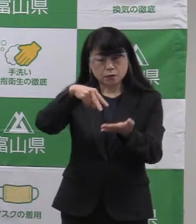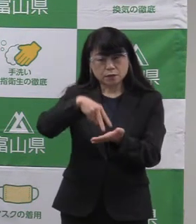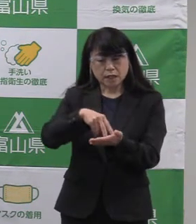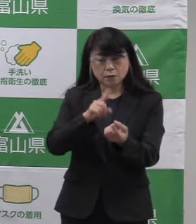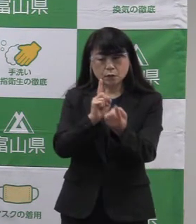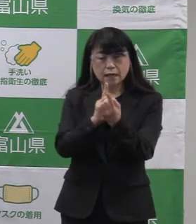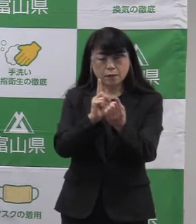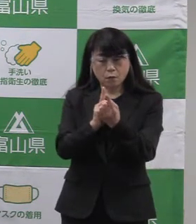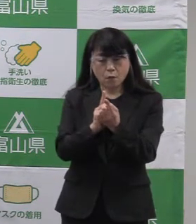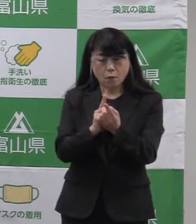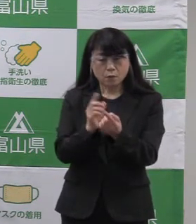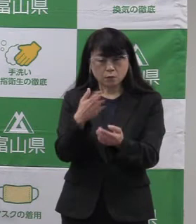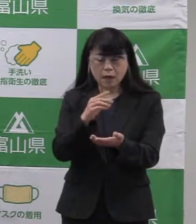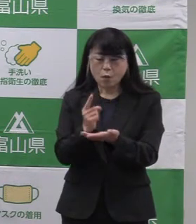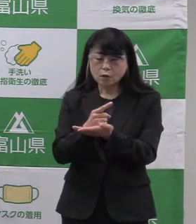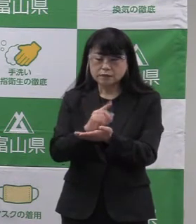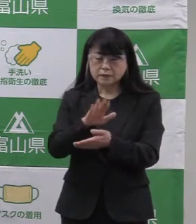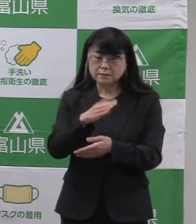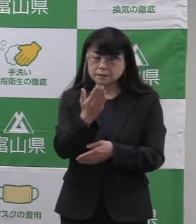方針はあるでしょうか。